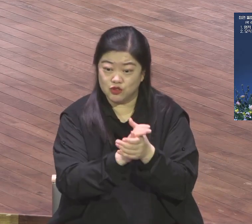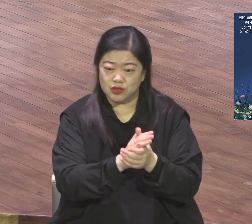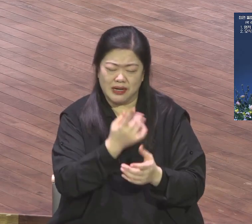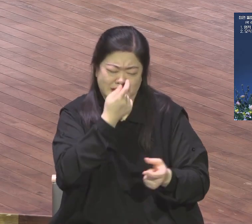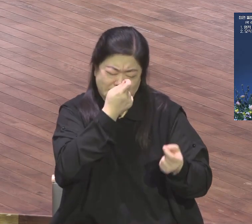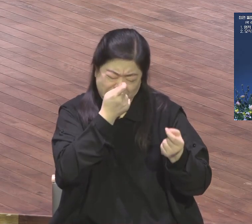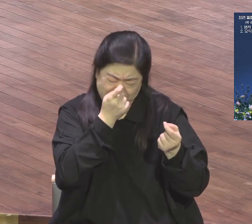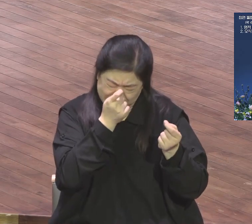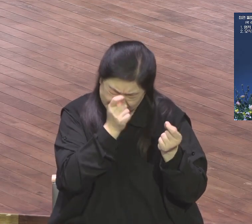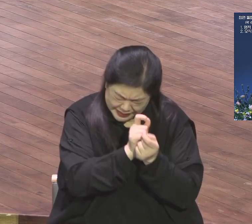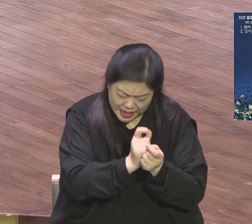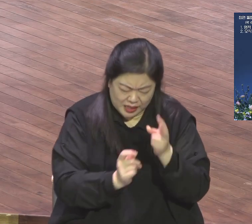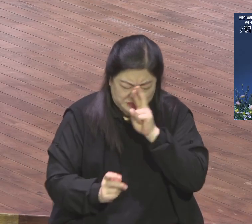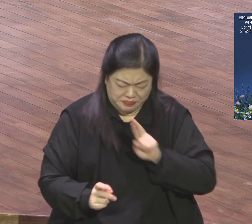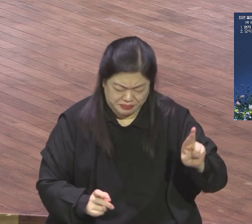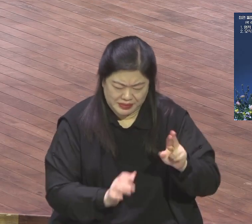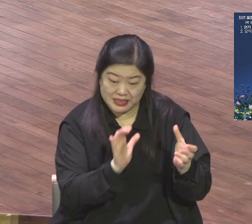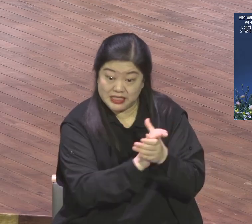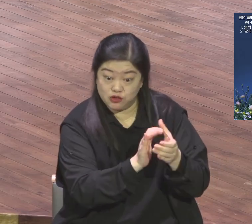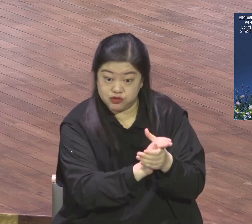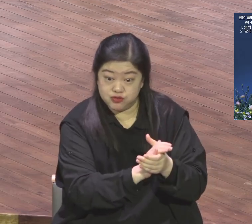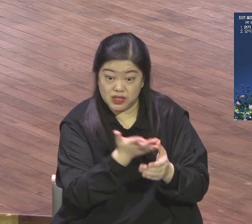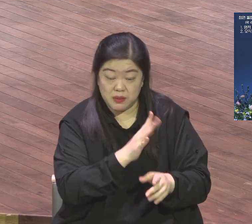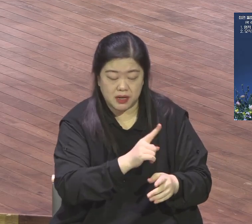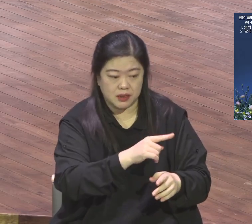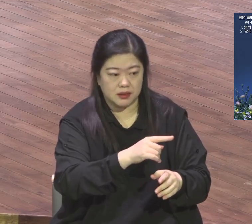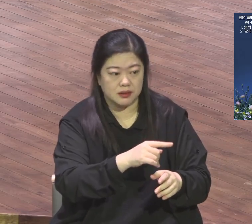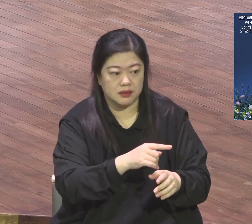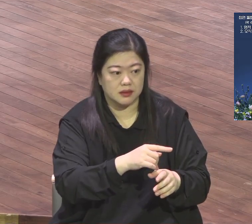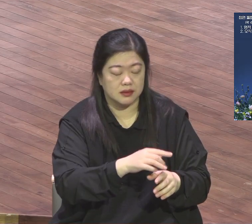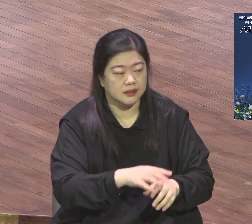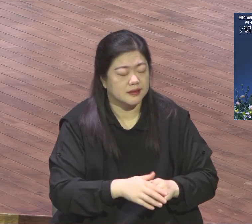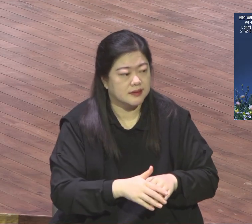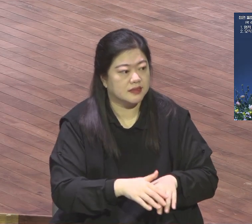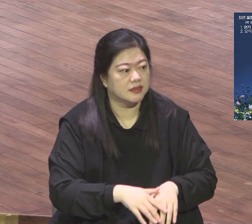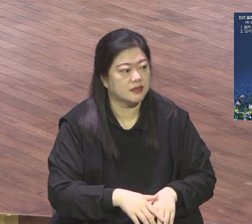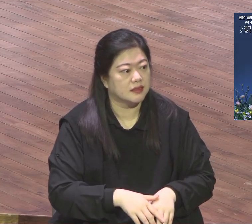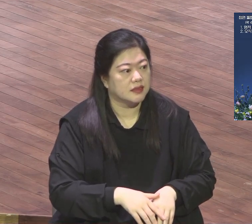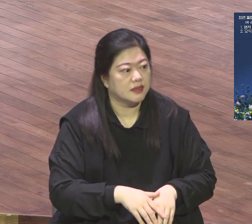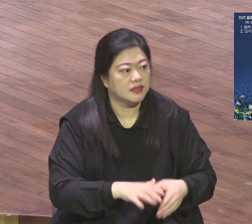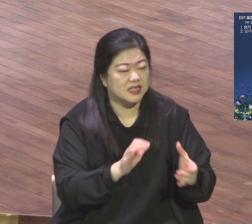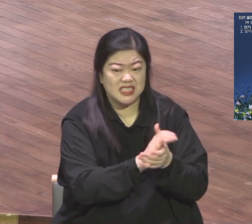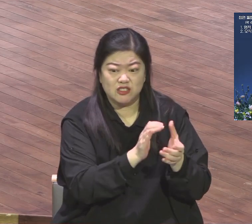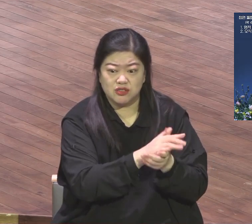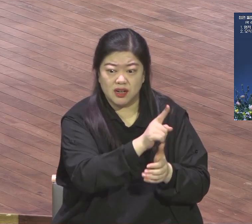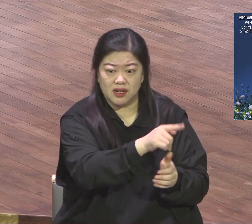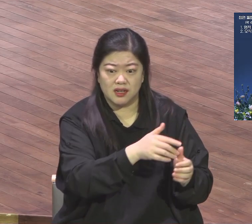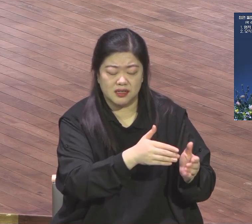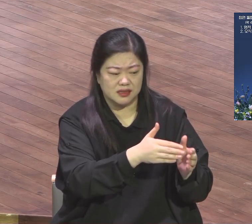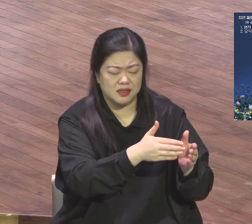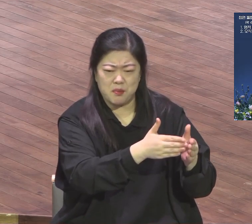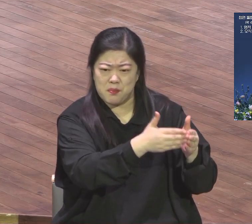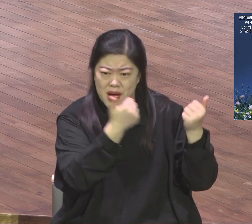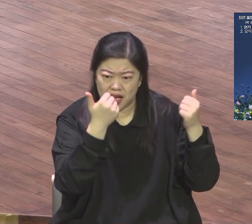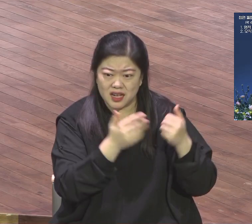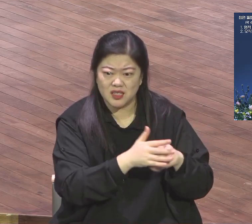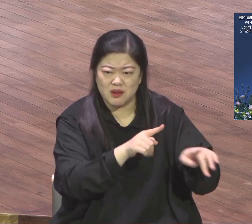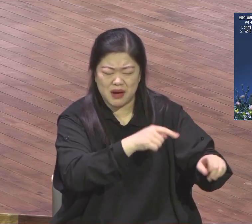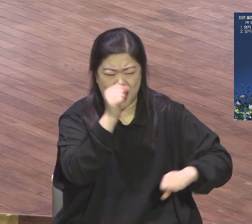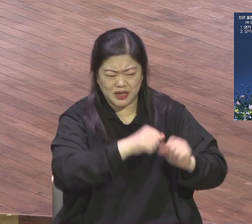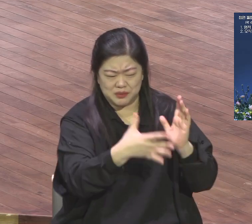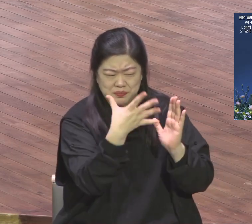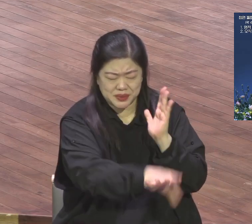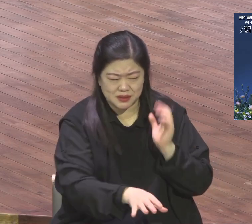물러가라. 끝으로 말하면 입장 곤란하니까 속으로 부부 사이에 서로 사탄아 물러가라